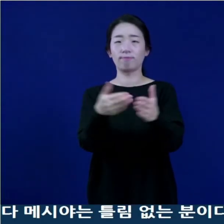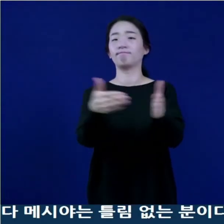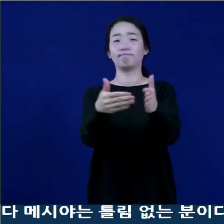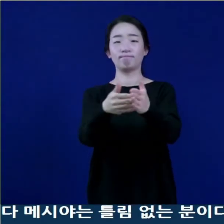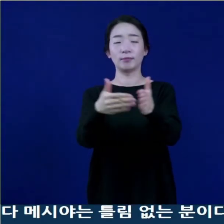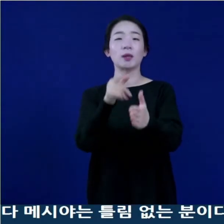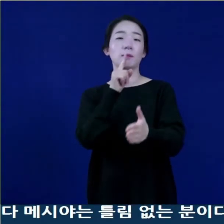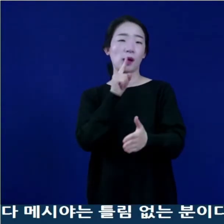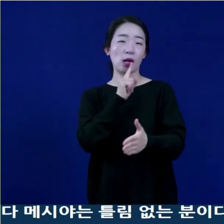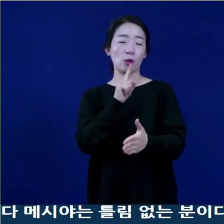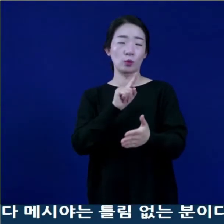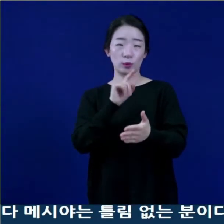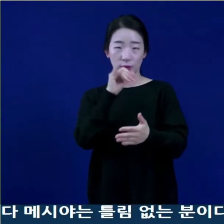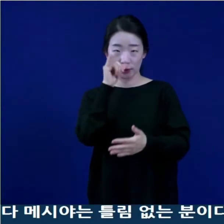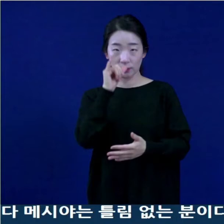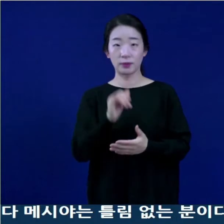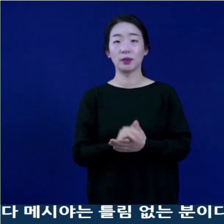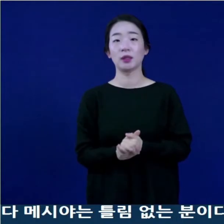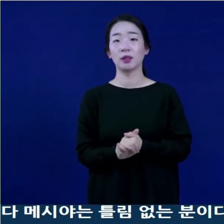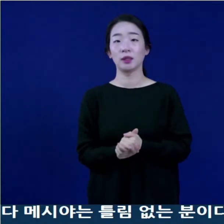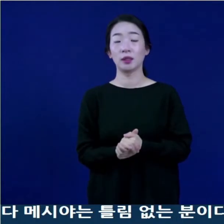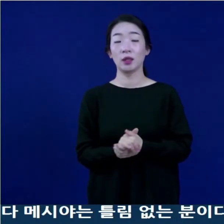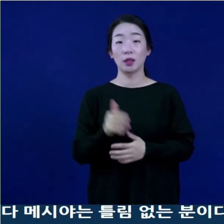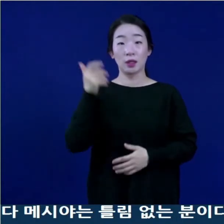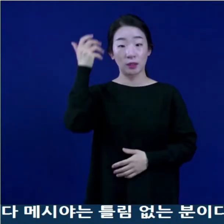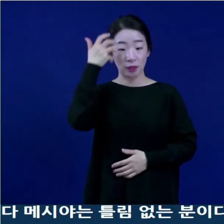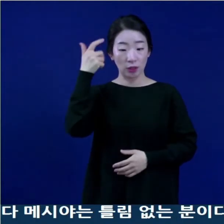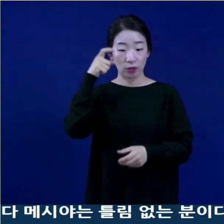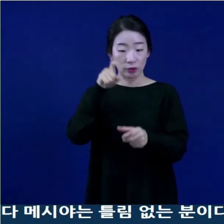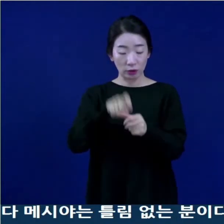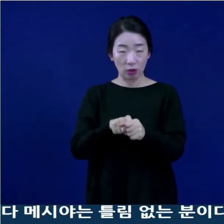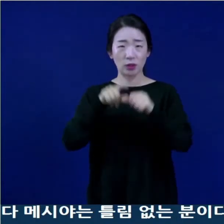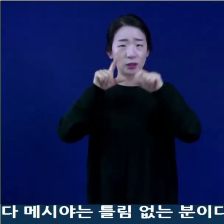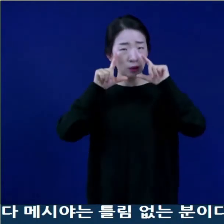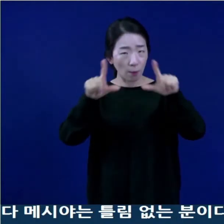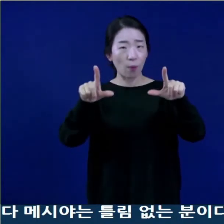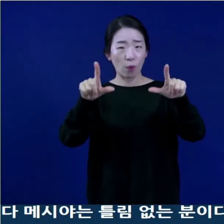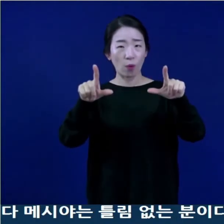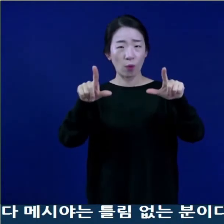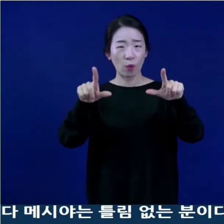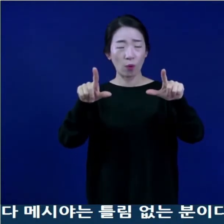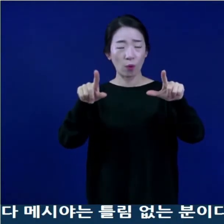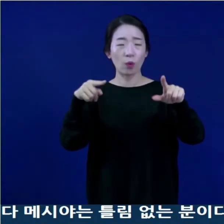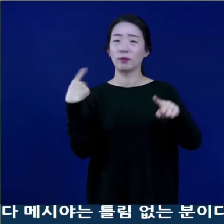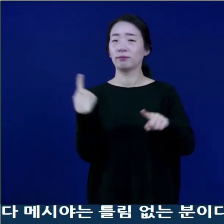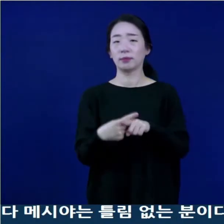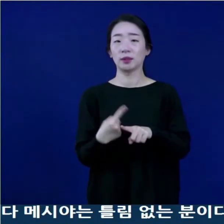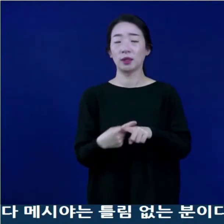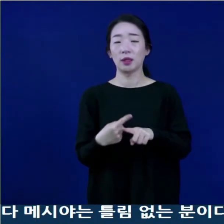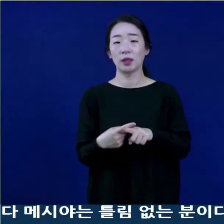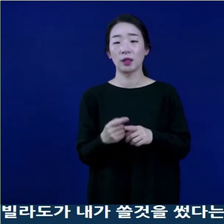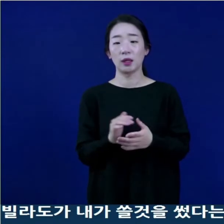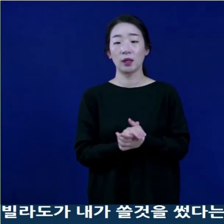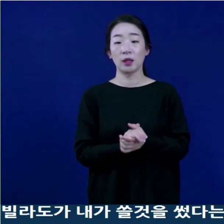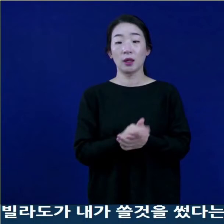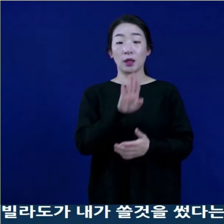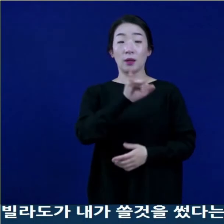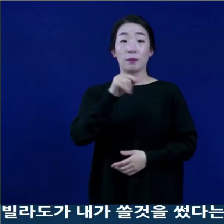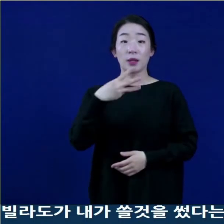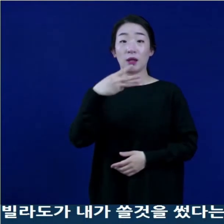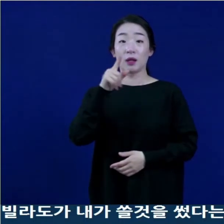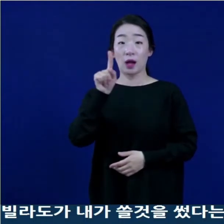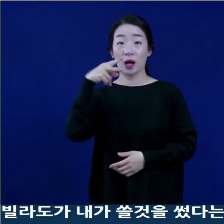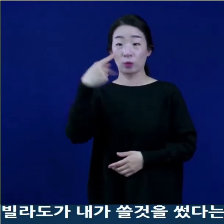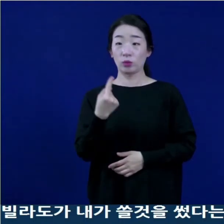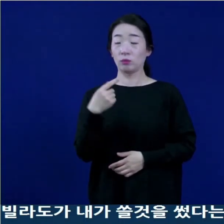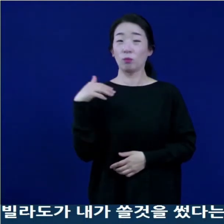이것을 통해서 영적인 세계에서 선포되는 특별한 선포가 있는 거죠. 빌라도는 아마 다 이해하지 못하고 했을 겁니다.